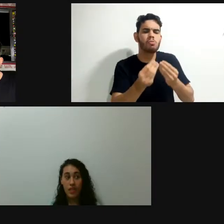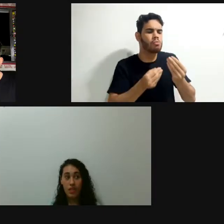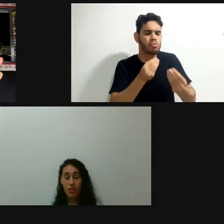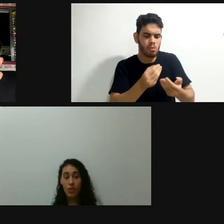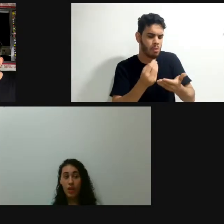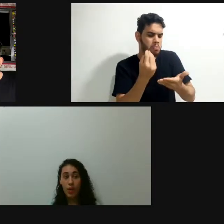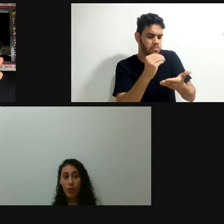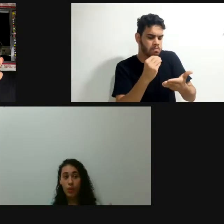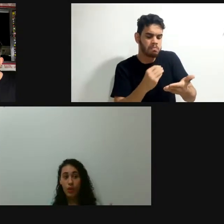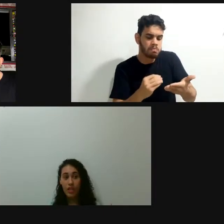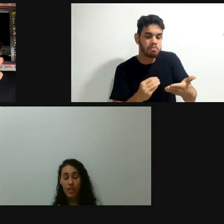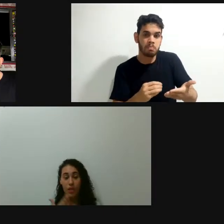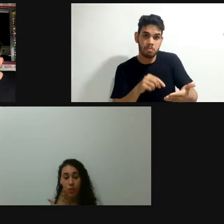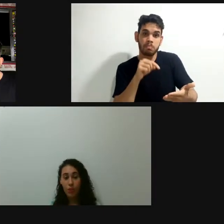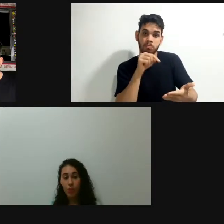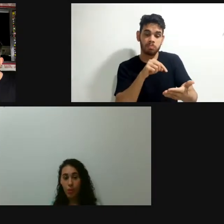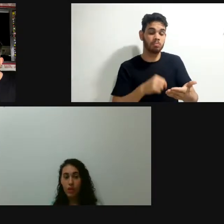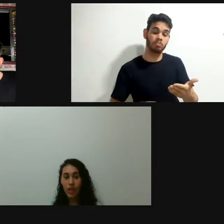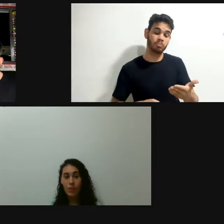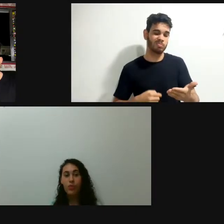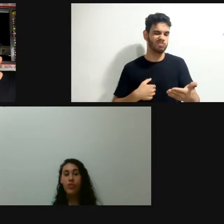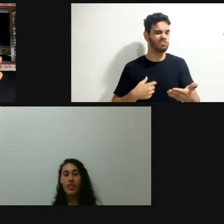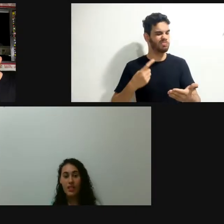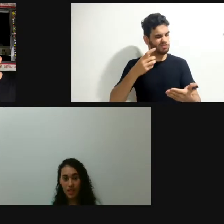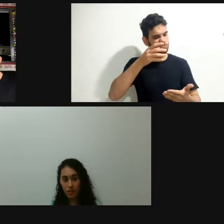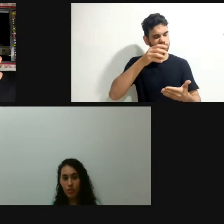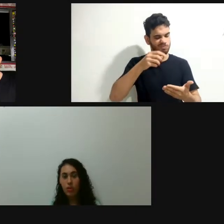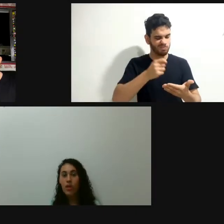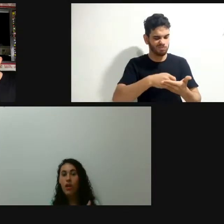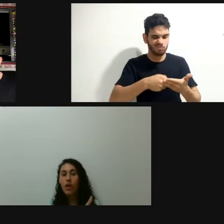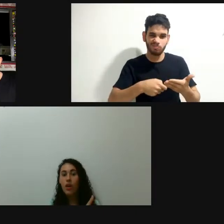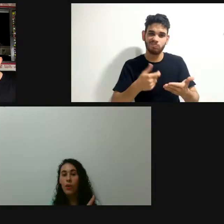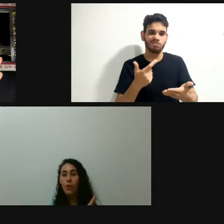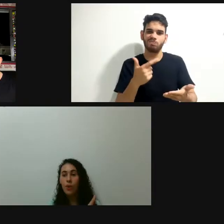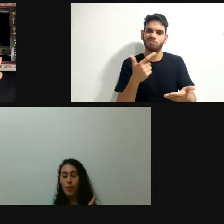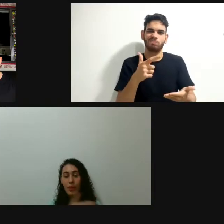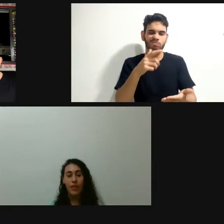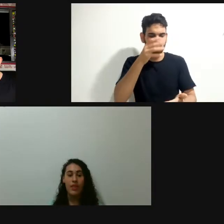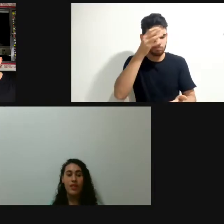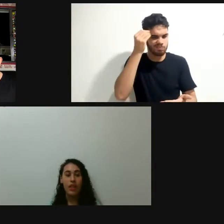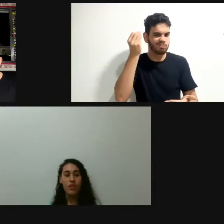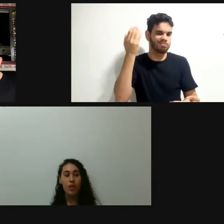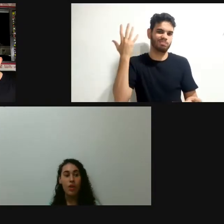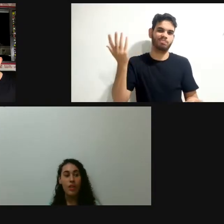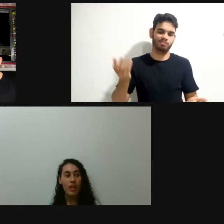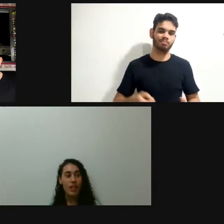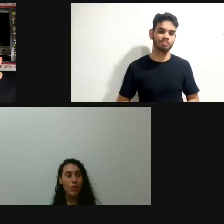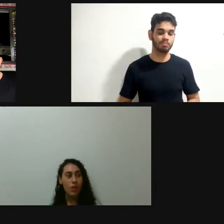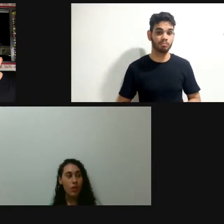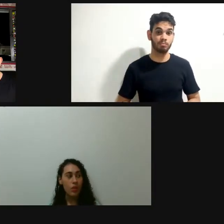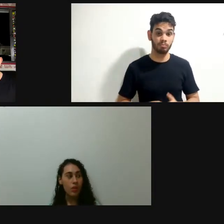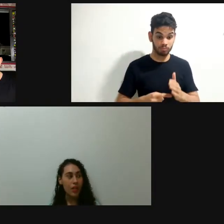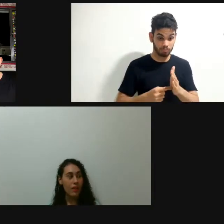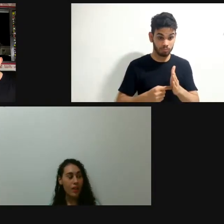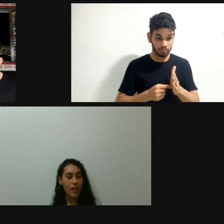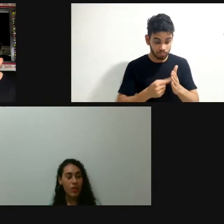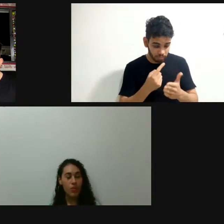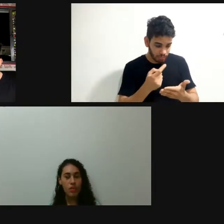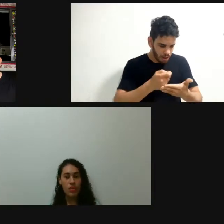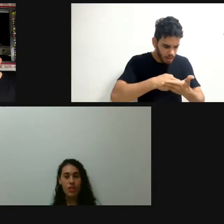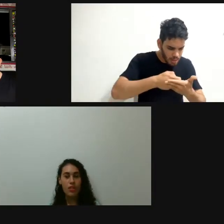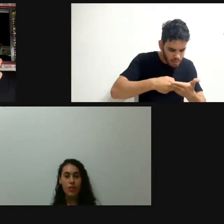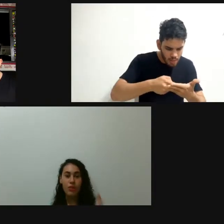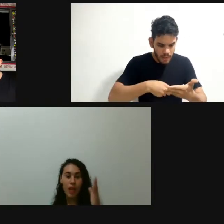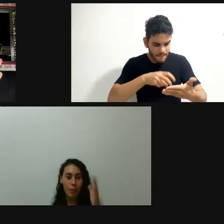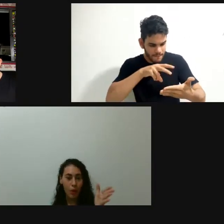E nisso eu gastei um longo tempo fazendo a primeira versão da história, e quando eu estava lendo, eu